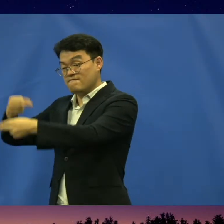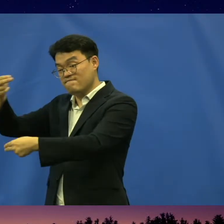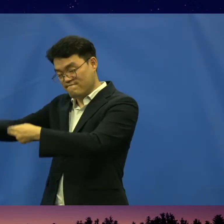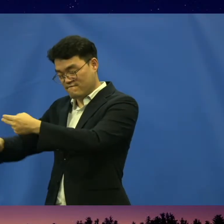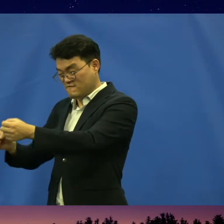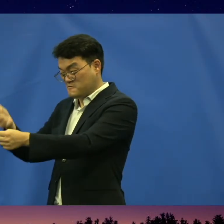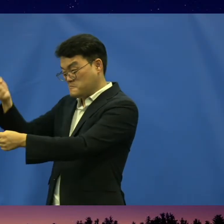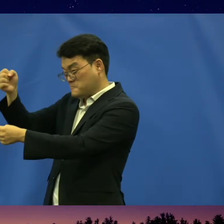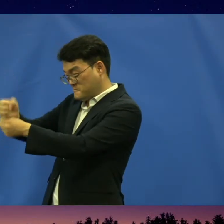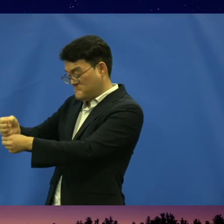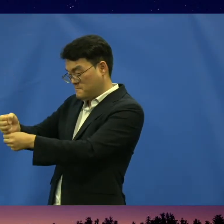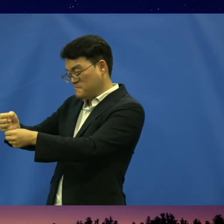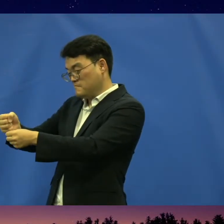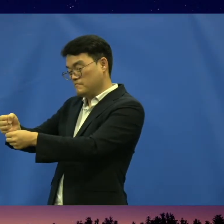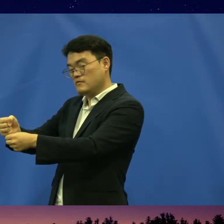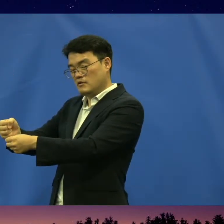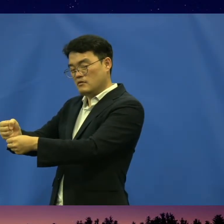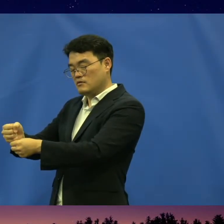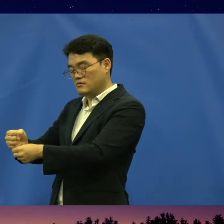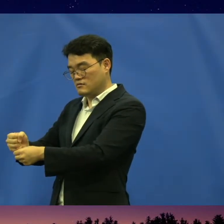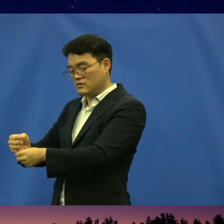있었지만 흔들리지 않아요.